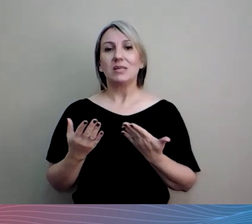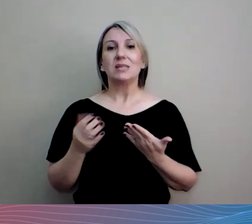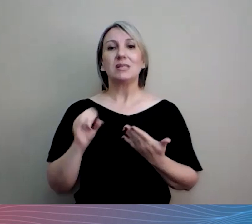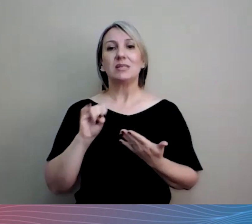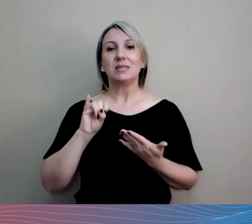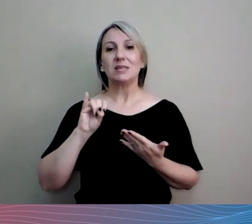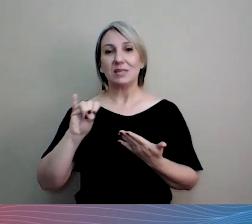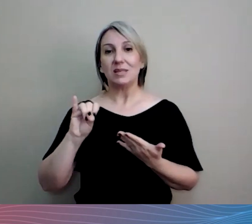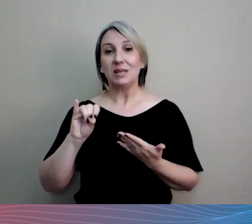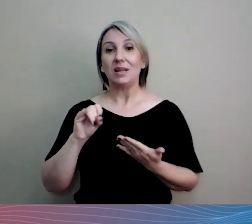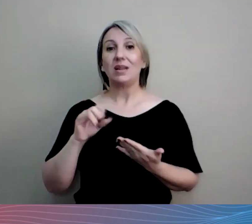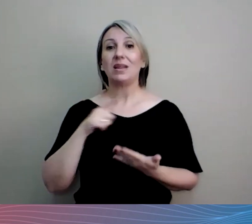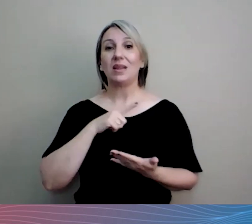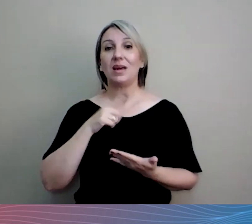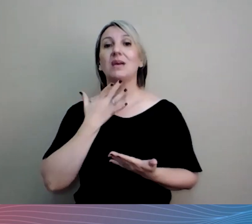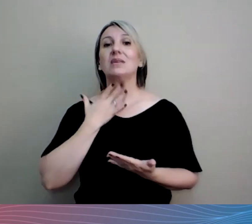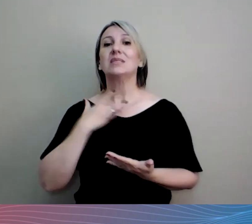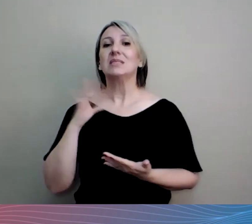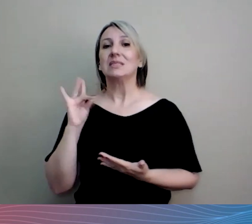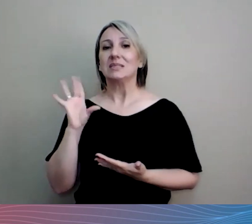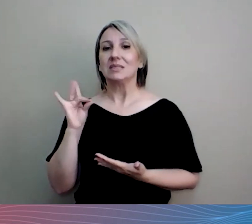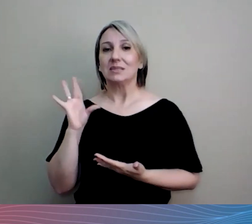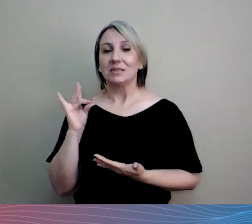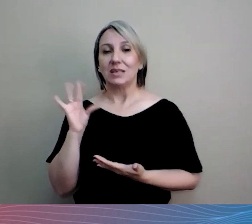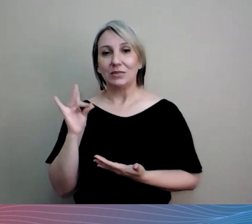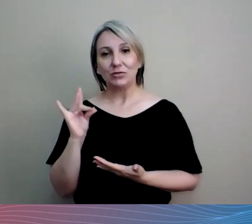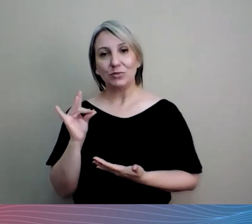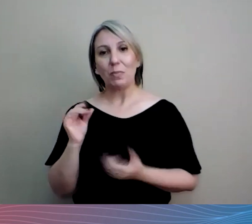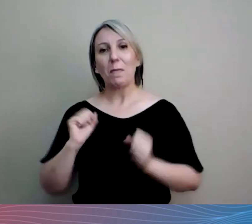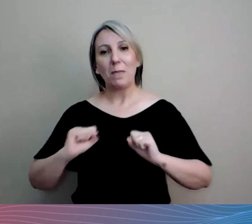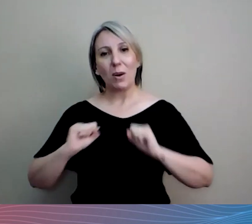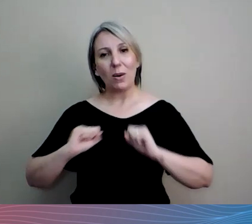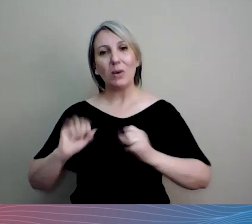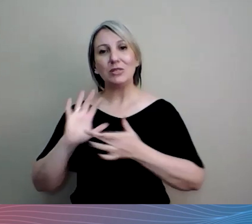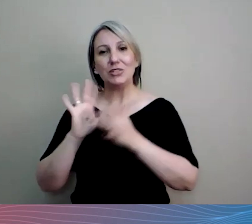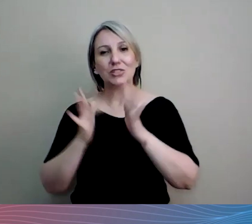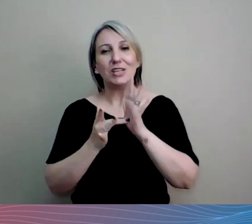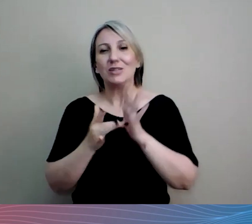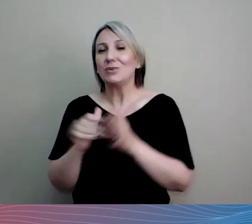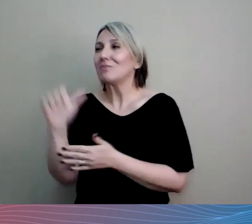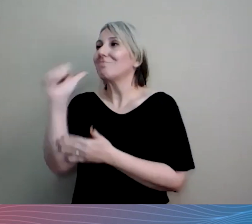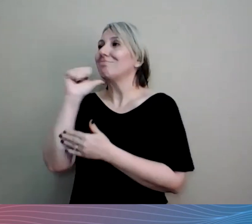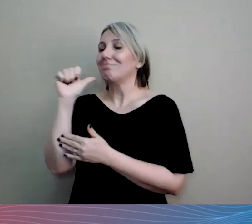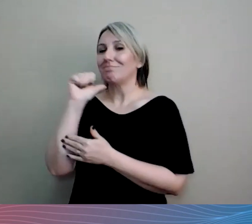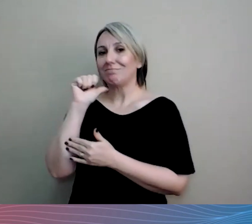tem sede, venha a mim e beba. Mas isso não é o suficiente.